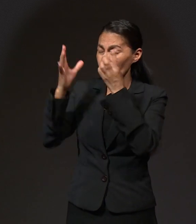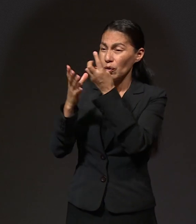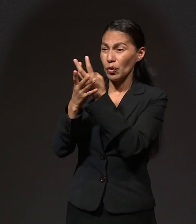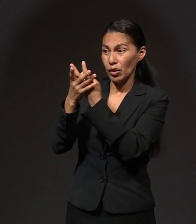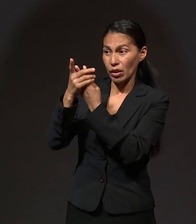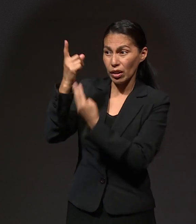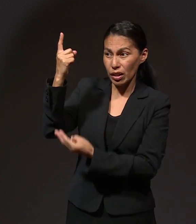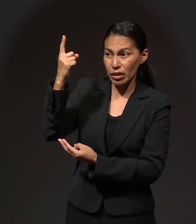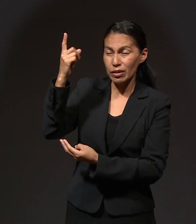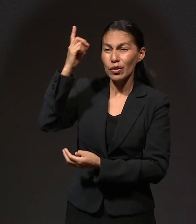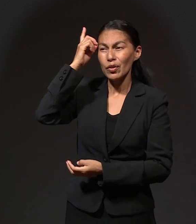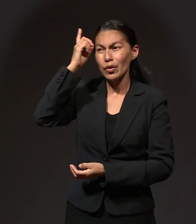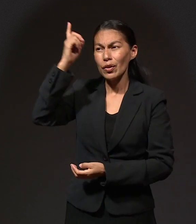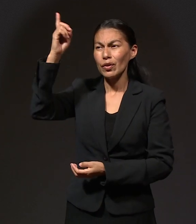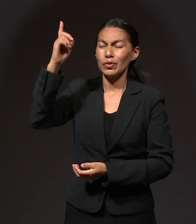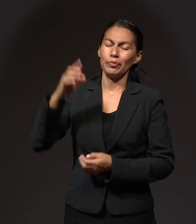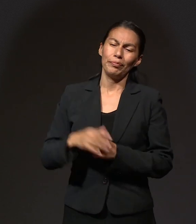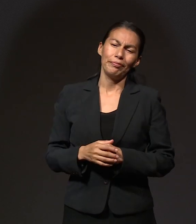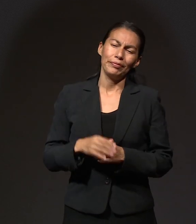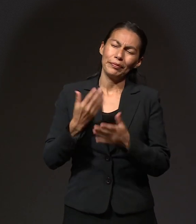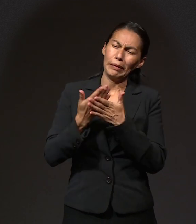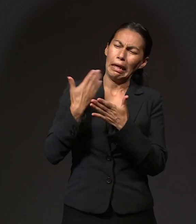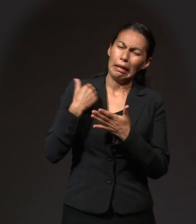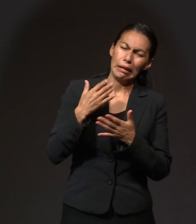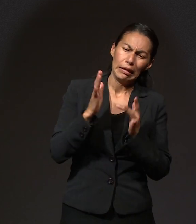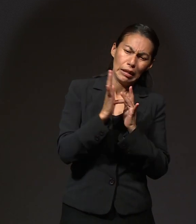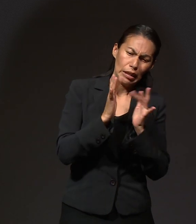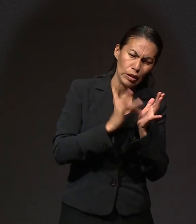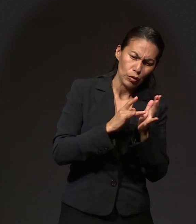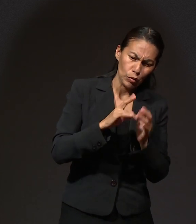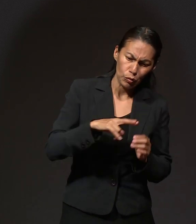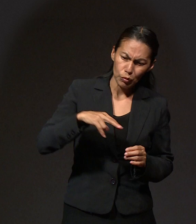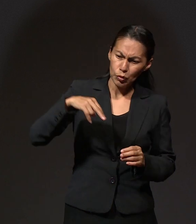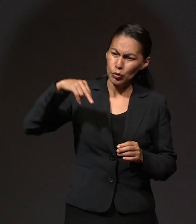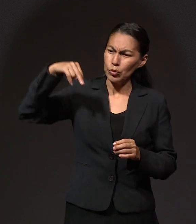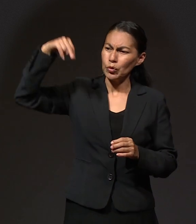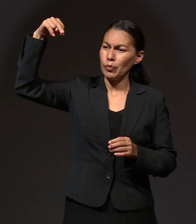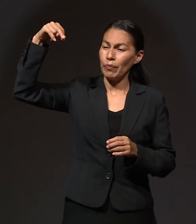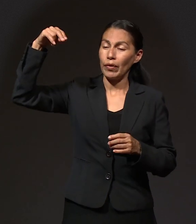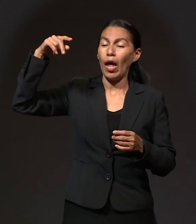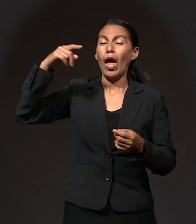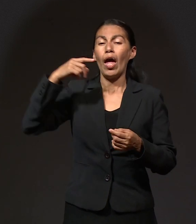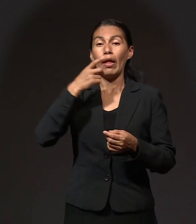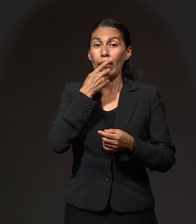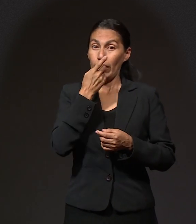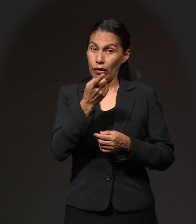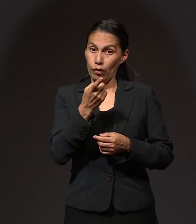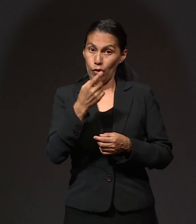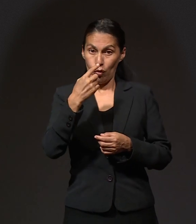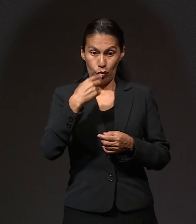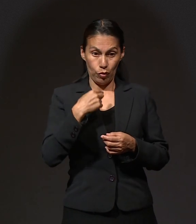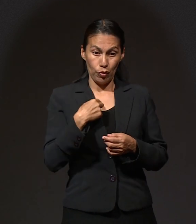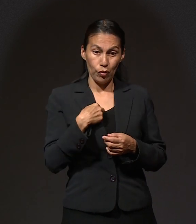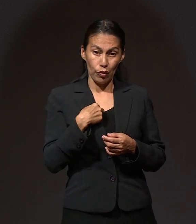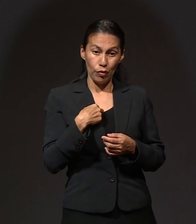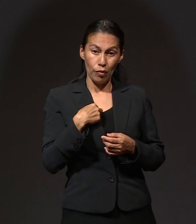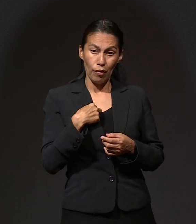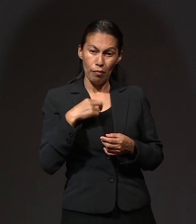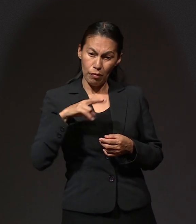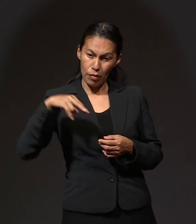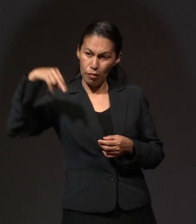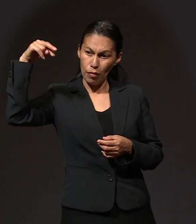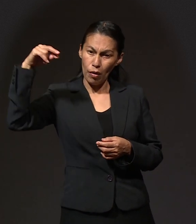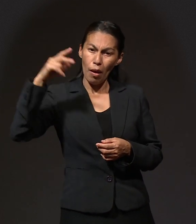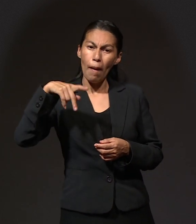Dios. Y cuando Jesús ascendió al cielo, dije, voy a dejar a alguien que está con vosotros todos los días, el Espíritu Santo, que es el sucesor